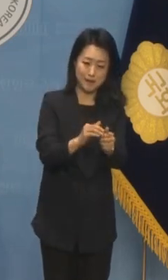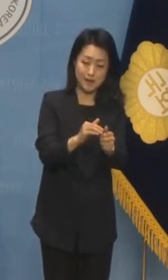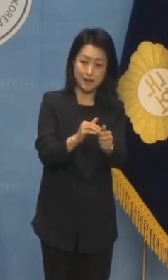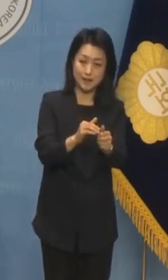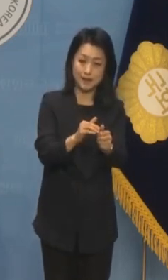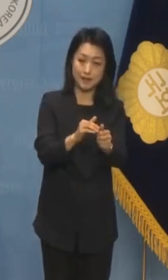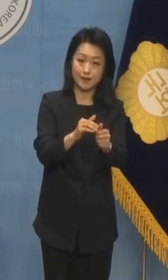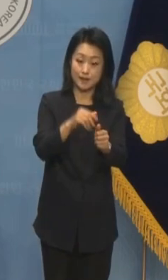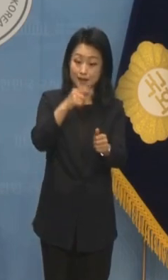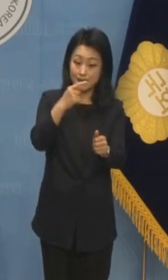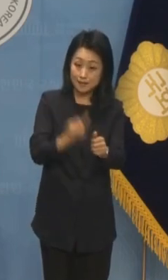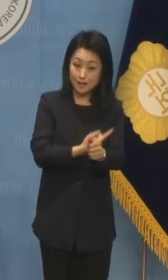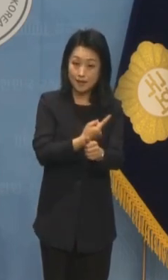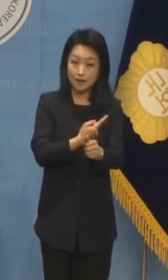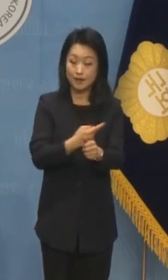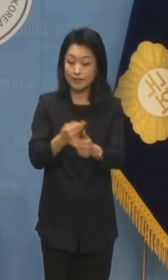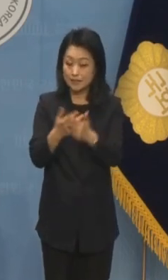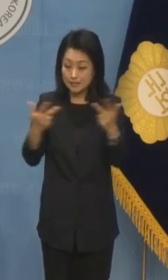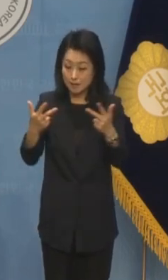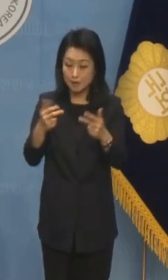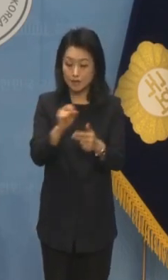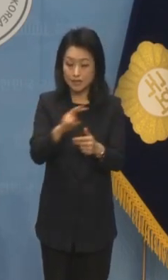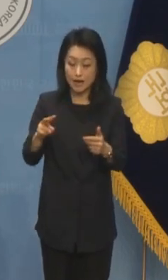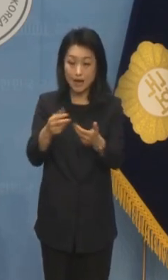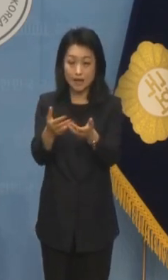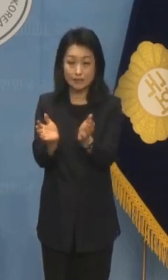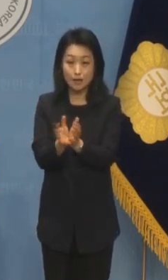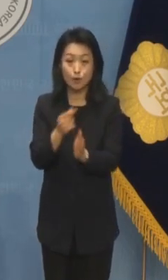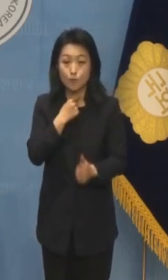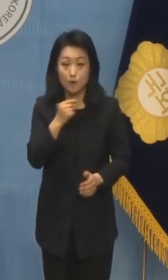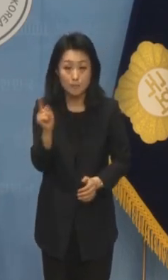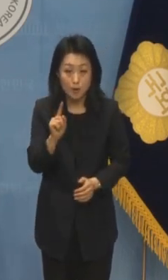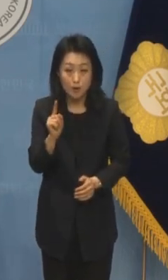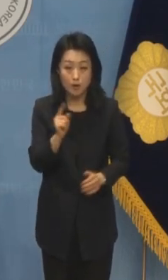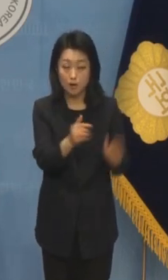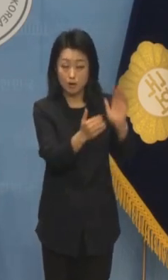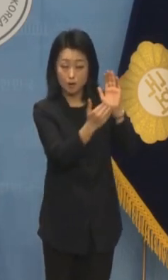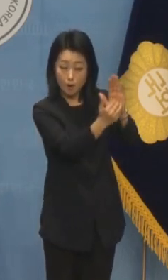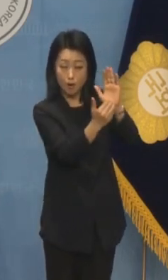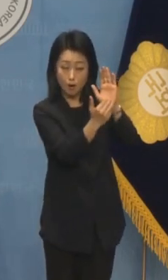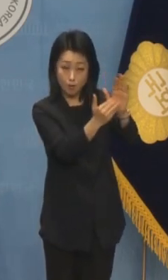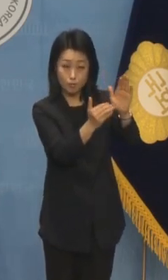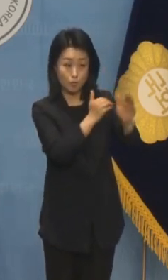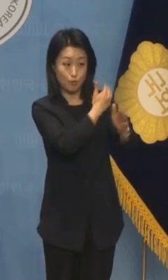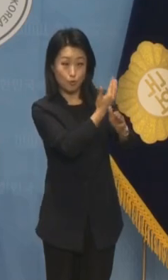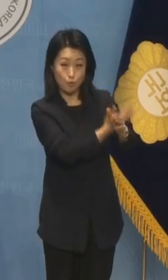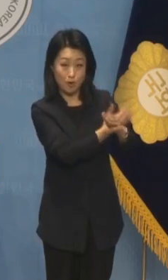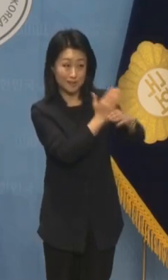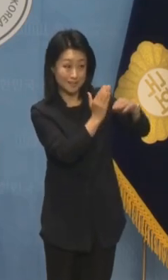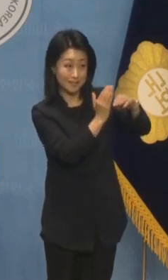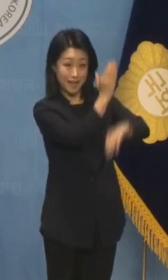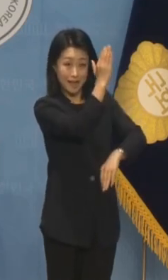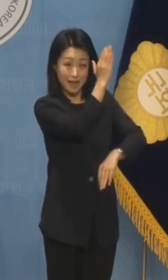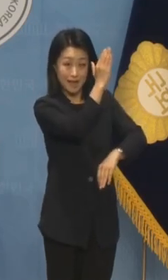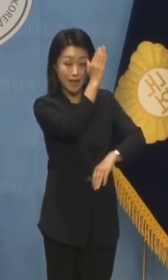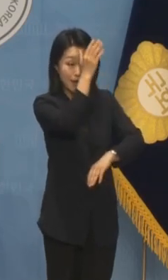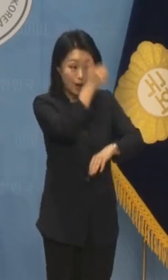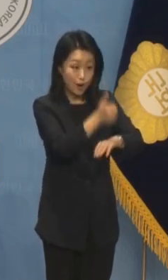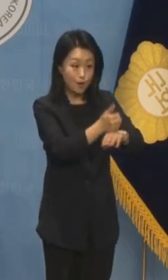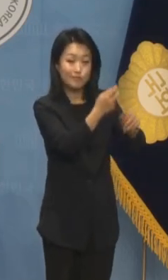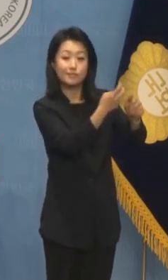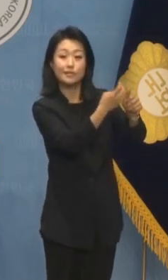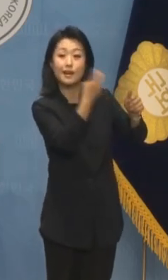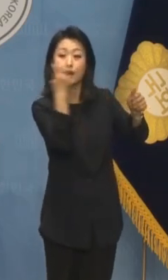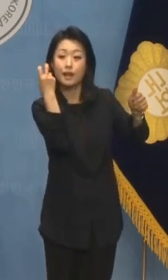결국 이재명 대표와 야당이 원하는 것은 거부권 정국으로 국정 혼란을 부추겨 탄핵의 길을 가겠다는